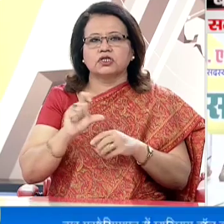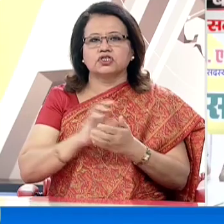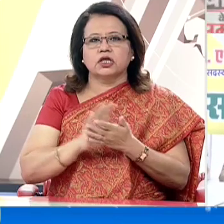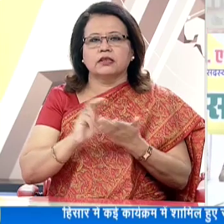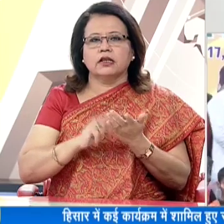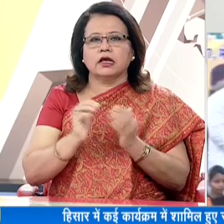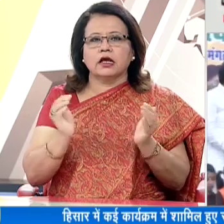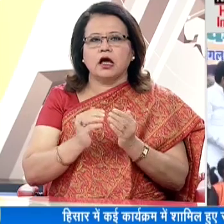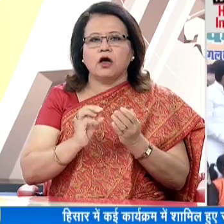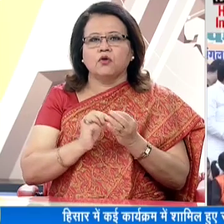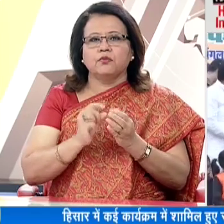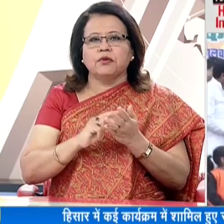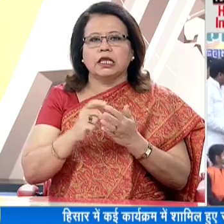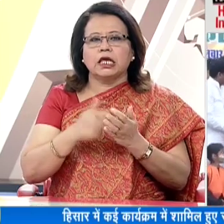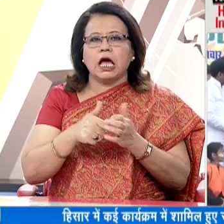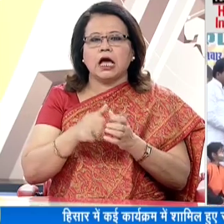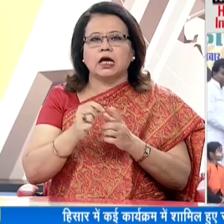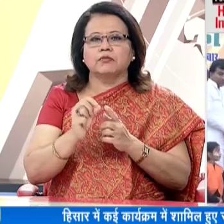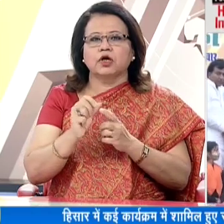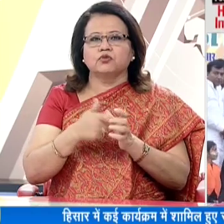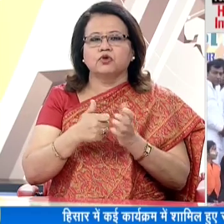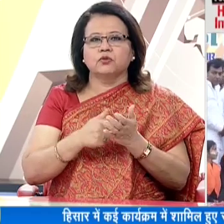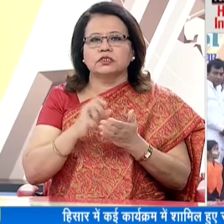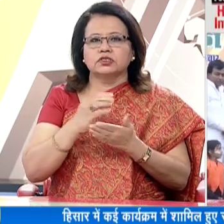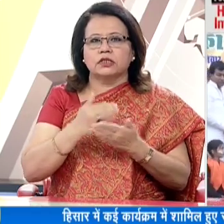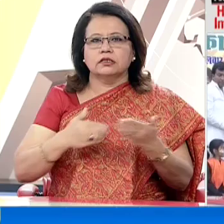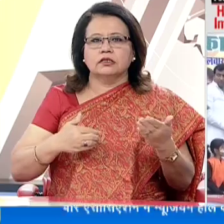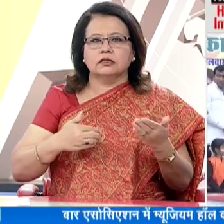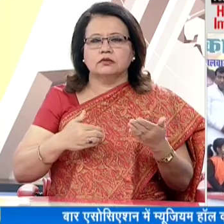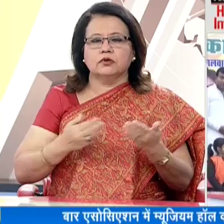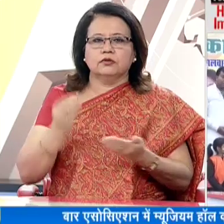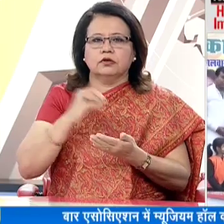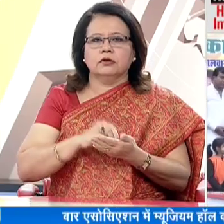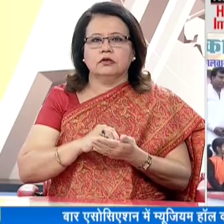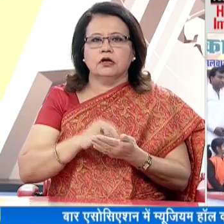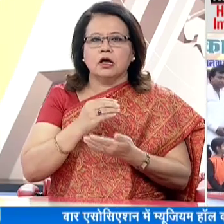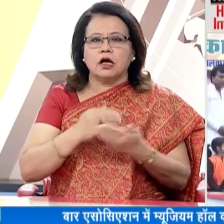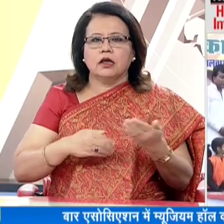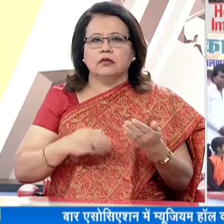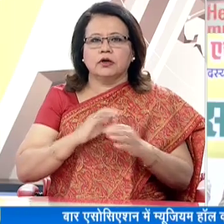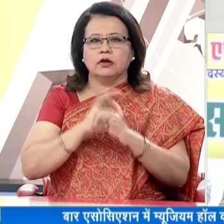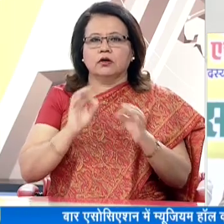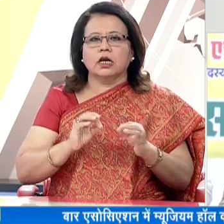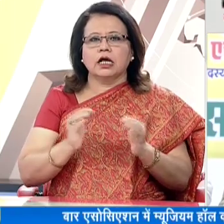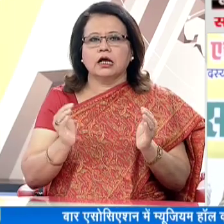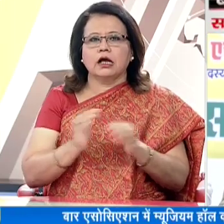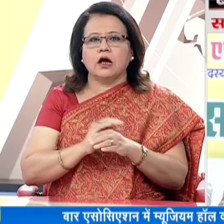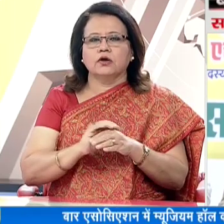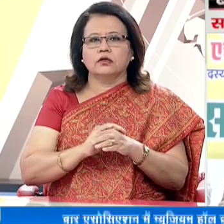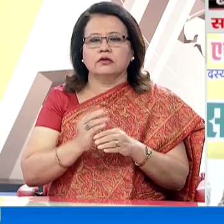ने गांव भैरी अकबरपुर में जन चेतना समारोह में शिरकत की। कार्यक्रम का आयोजन ग्रामीणों की तरफ से किया गया